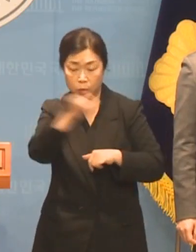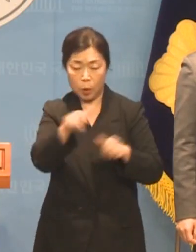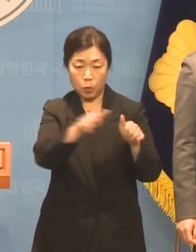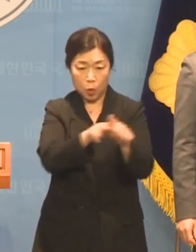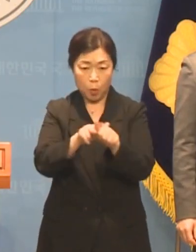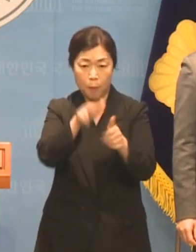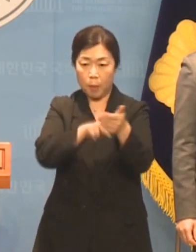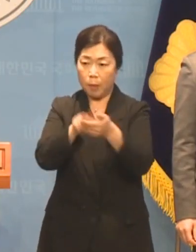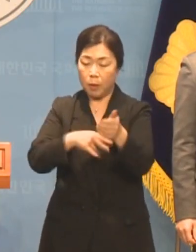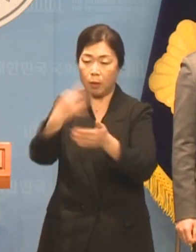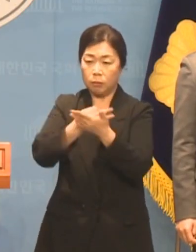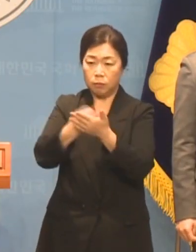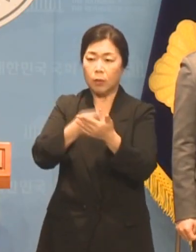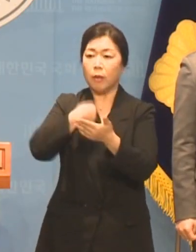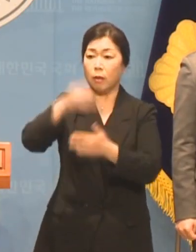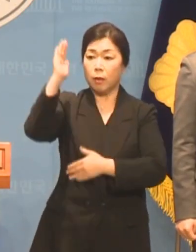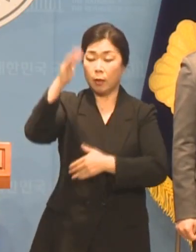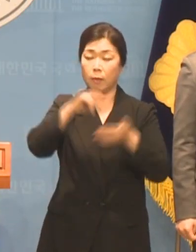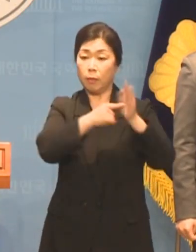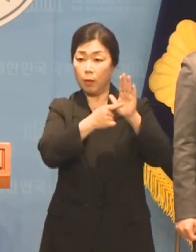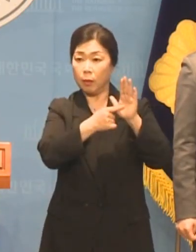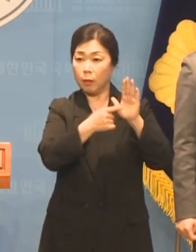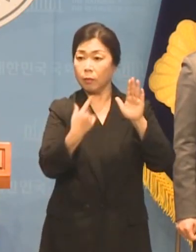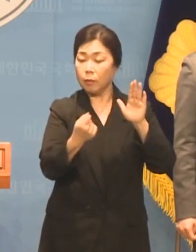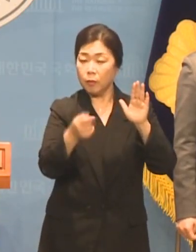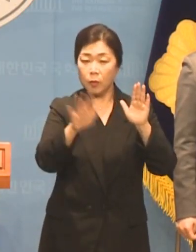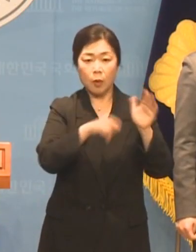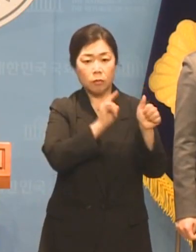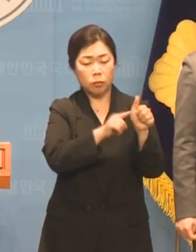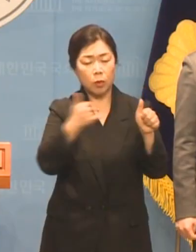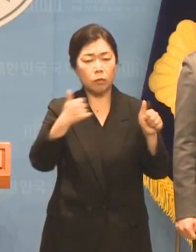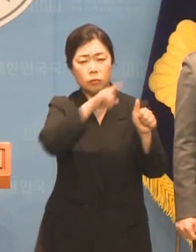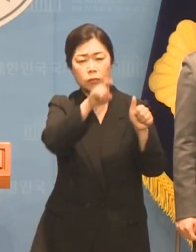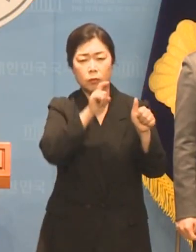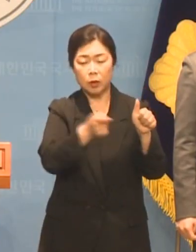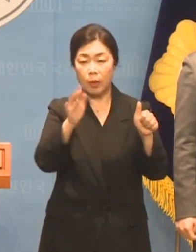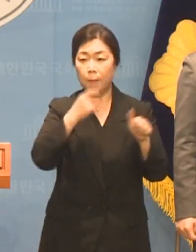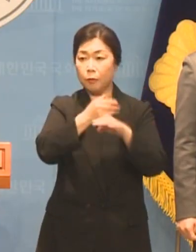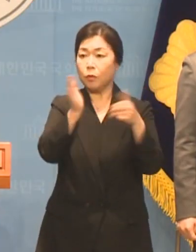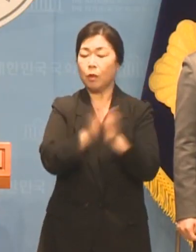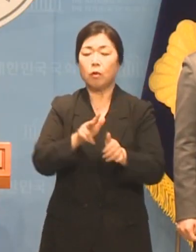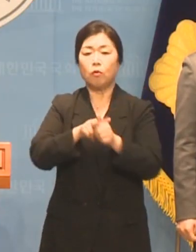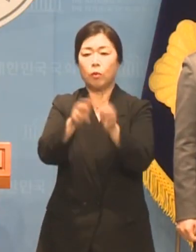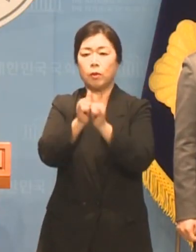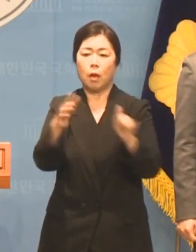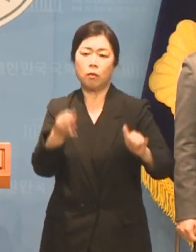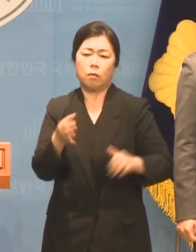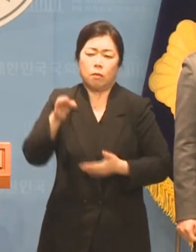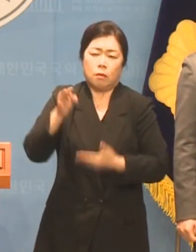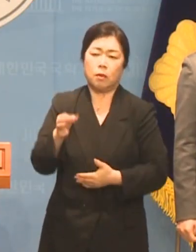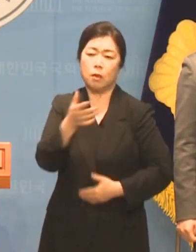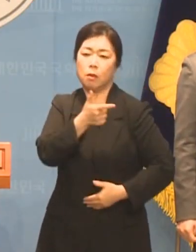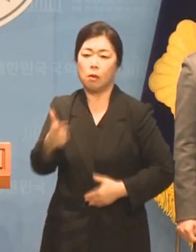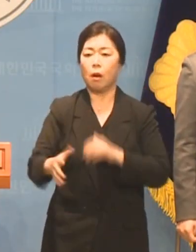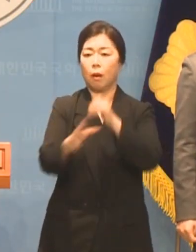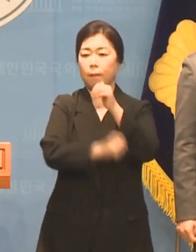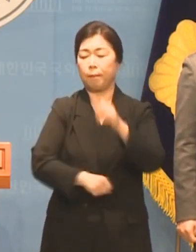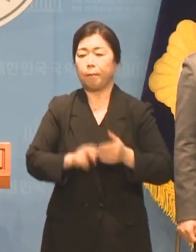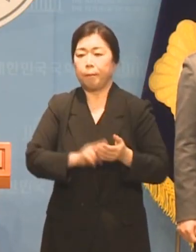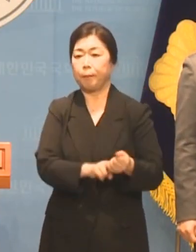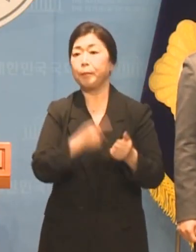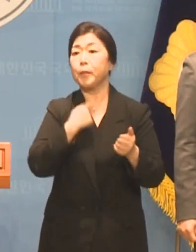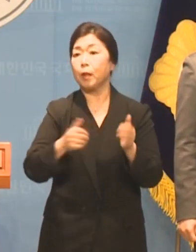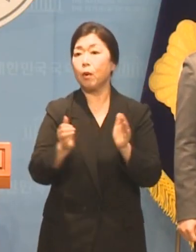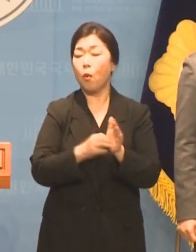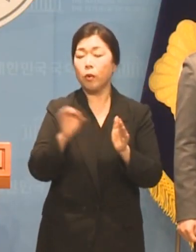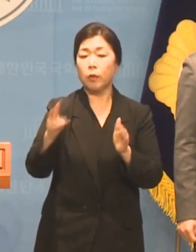수익을 얻는다는 주장을 하고 있습니다. 이어 이 인물은 민주당 경선 후보가 막대한 금액을 횡령하고 은닉하였으며